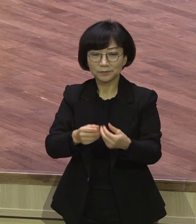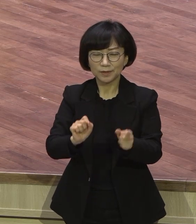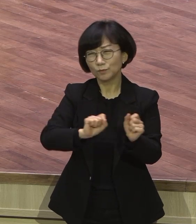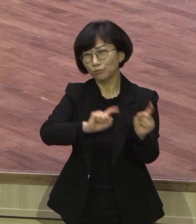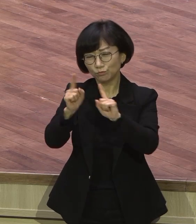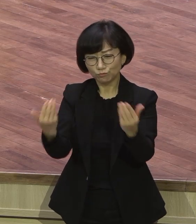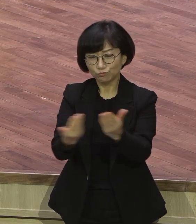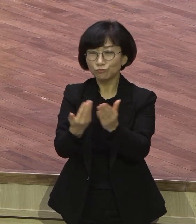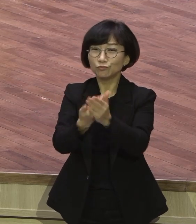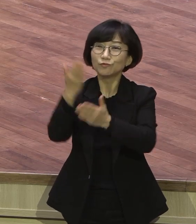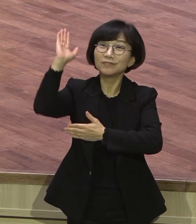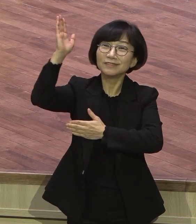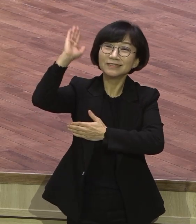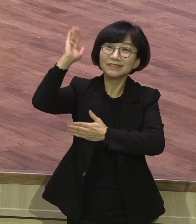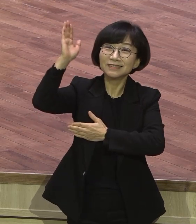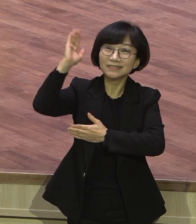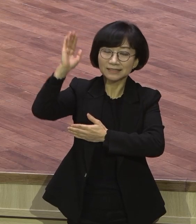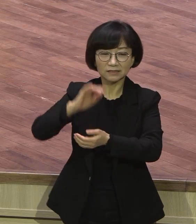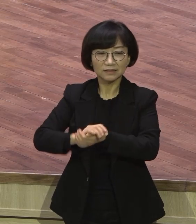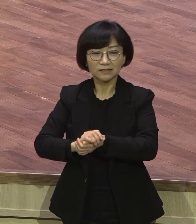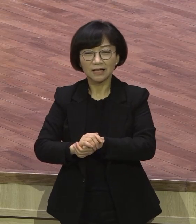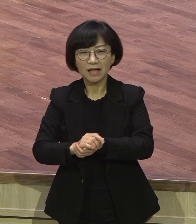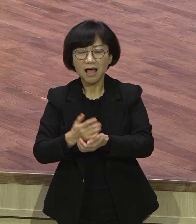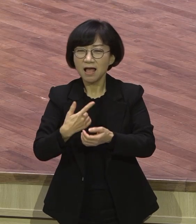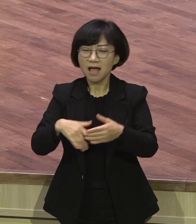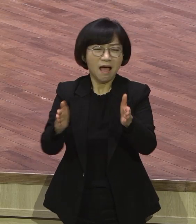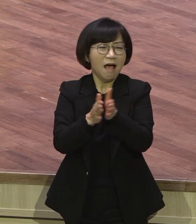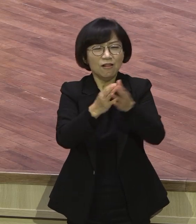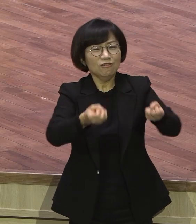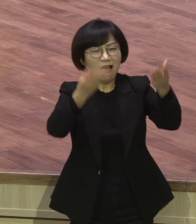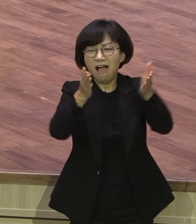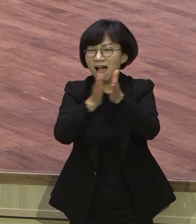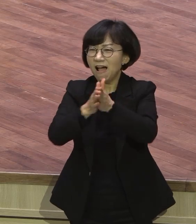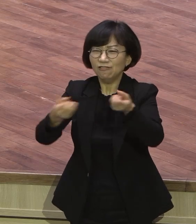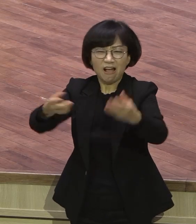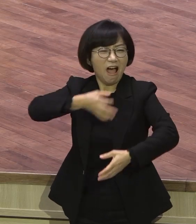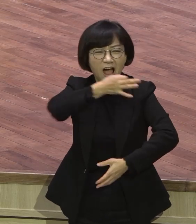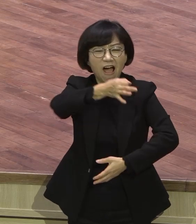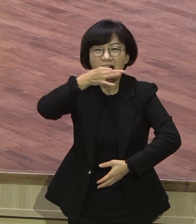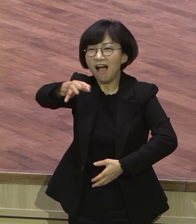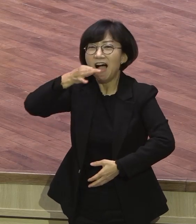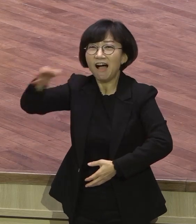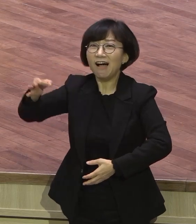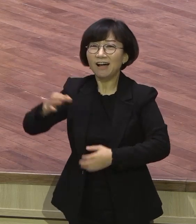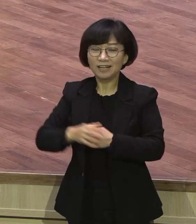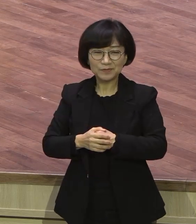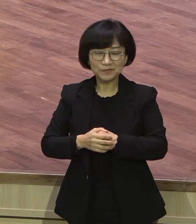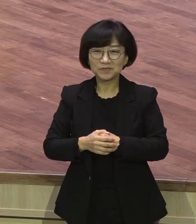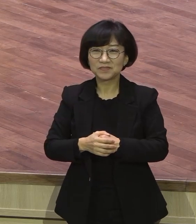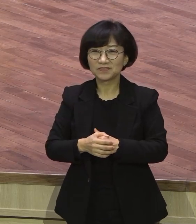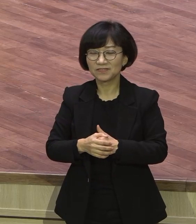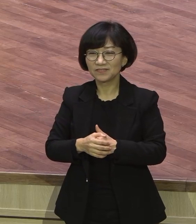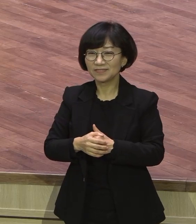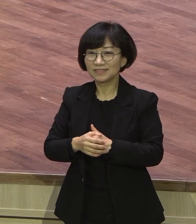할렐루야를 남발을 해요. 할렐루야를 남발을 합니다. 성도들의 이 감정을